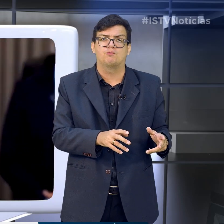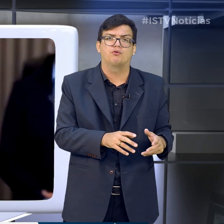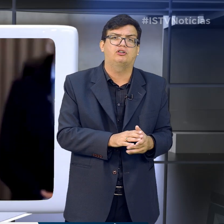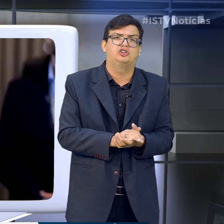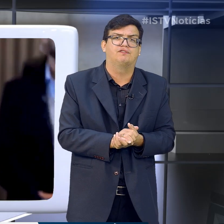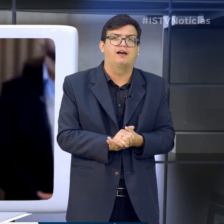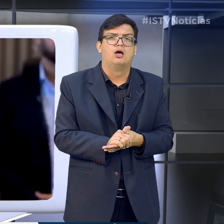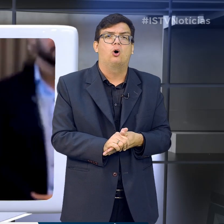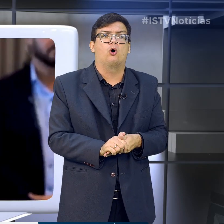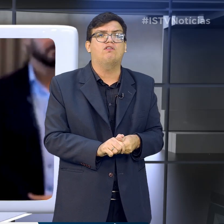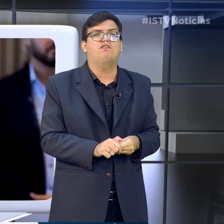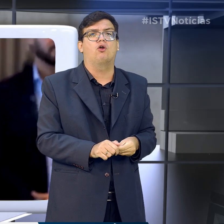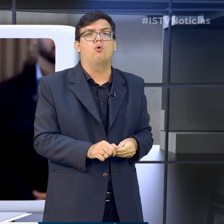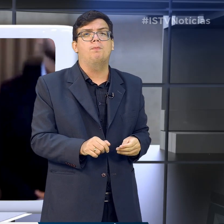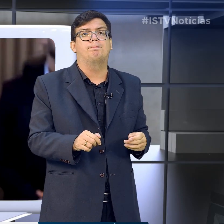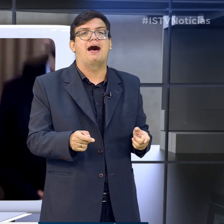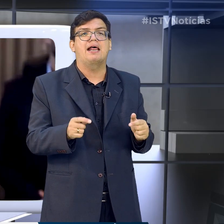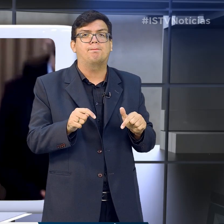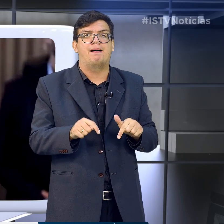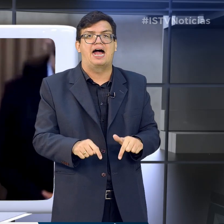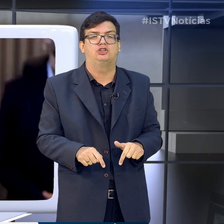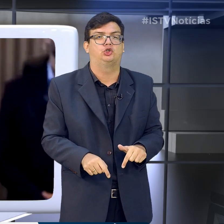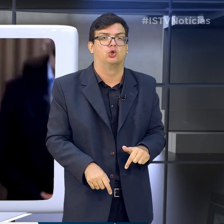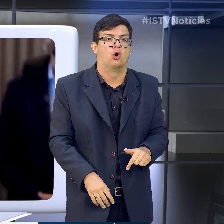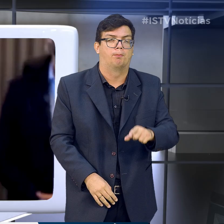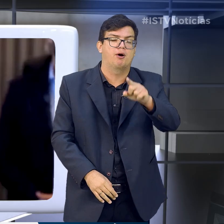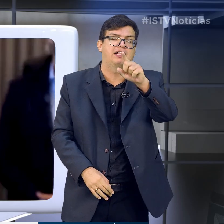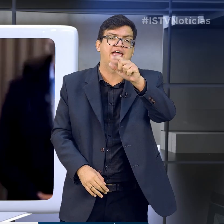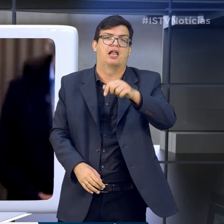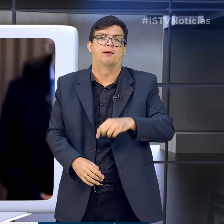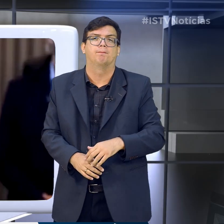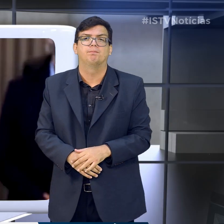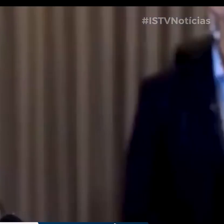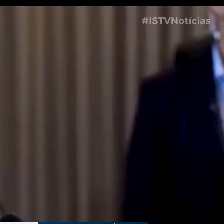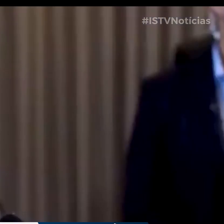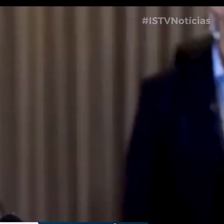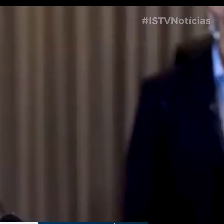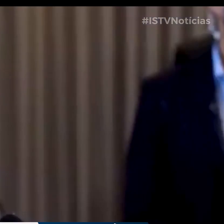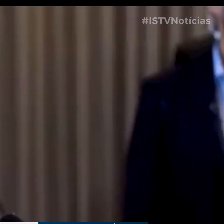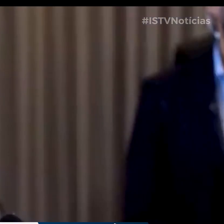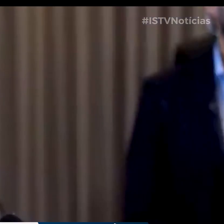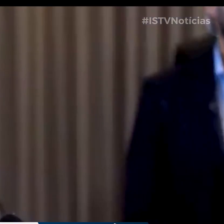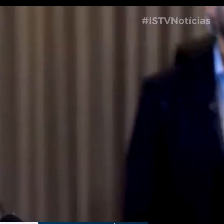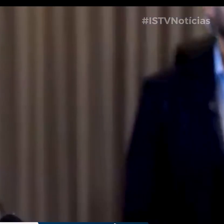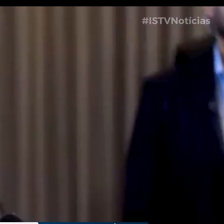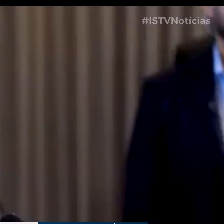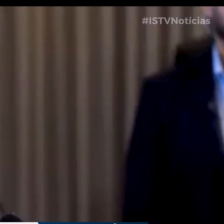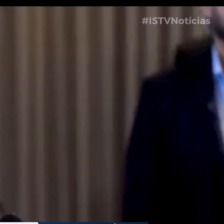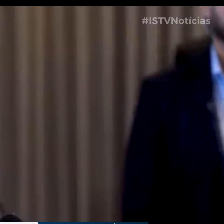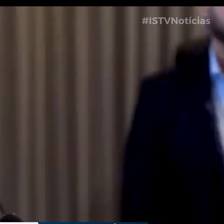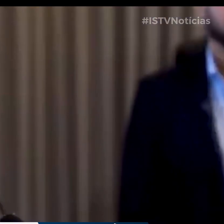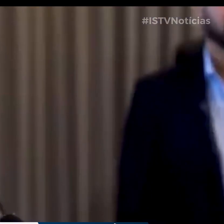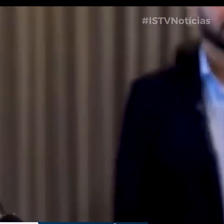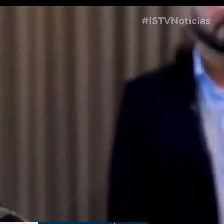avaliação positiva oscilou para baixo põe na tela pesquisa IPEC divulgada nesta sexta-feira